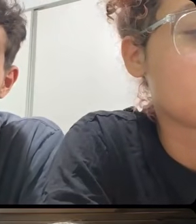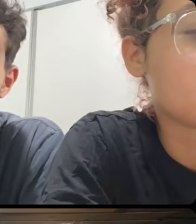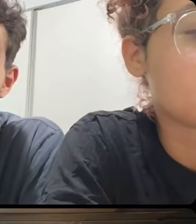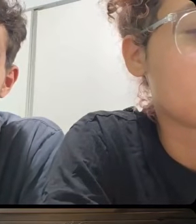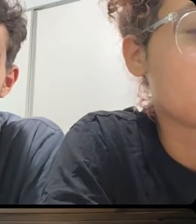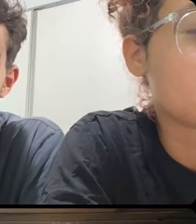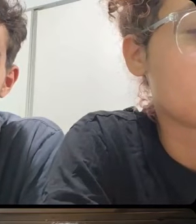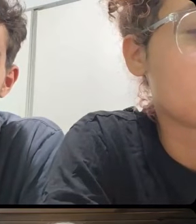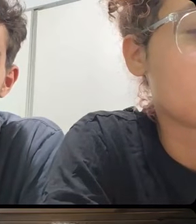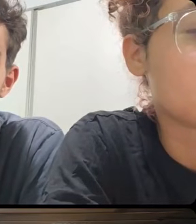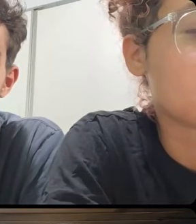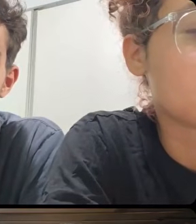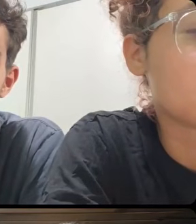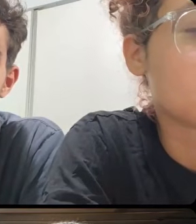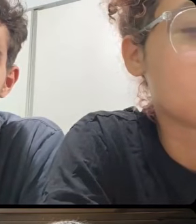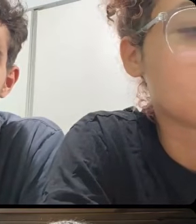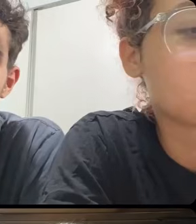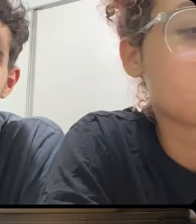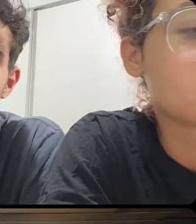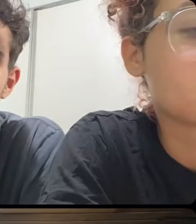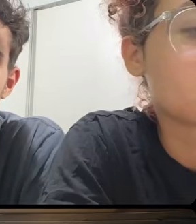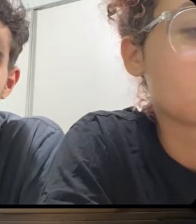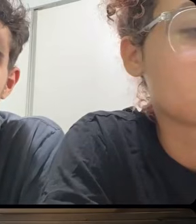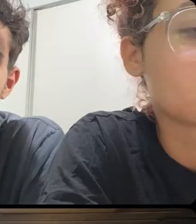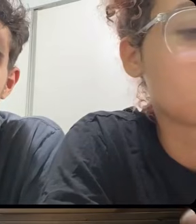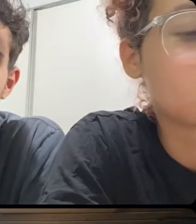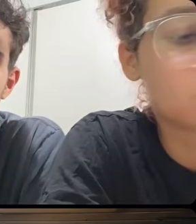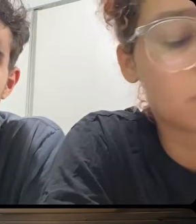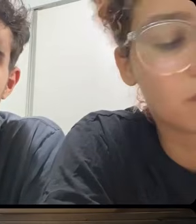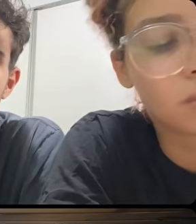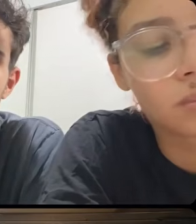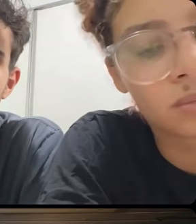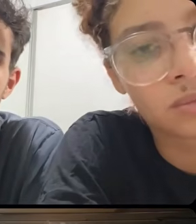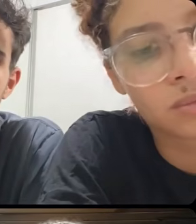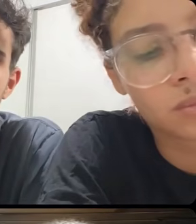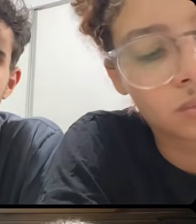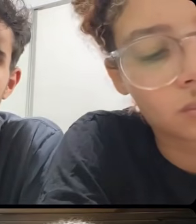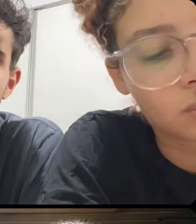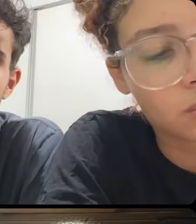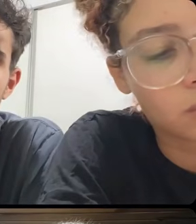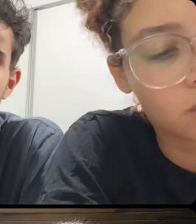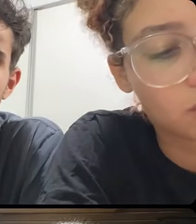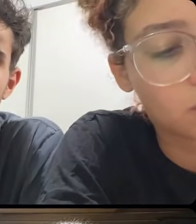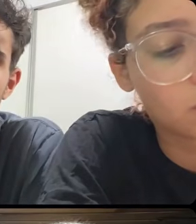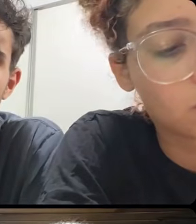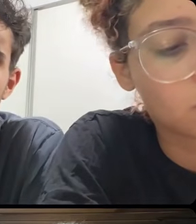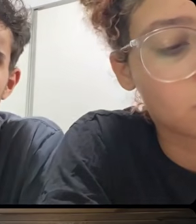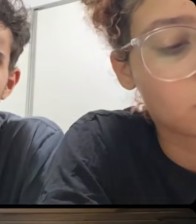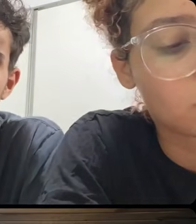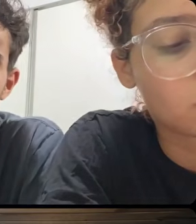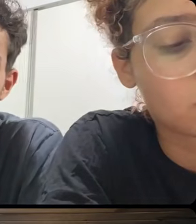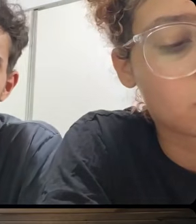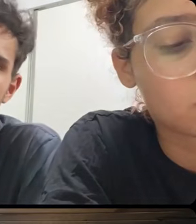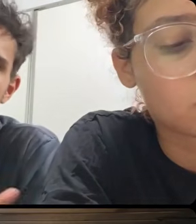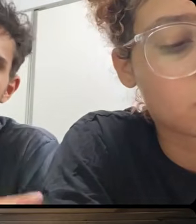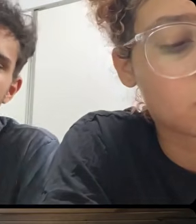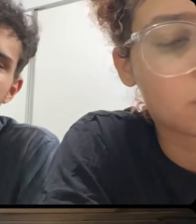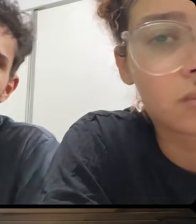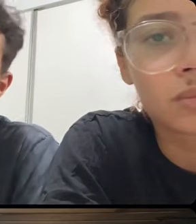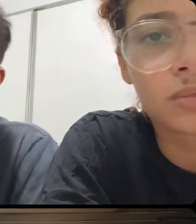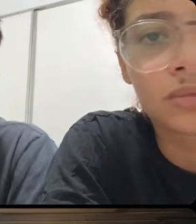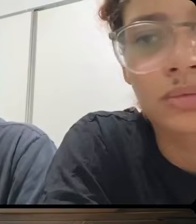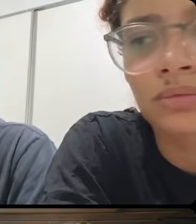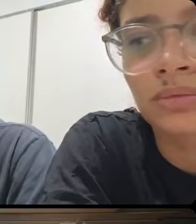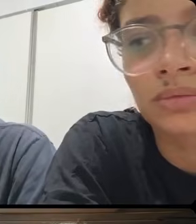né? Passe 5 anos, passe 10 anos, passe 20, 30 anos, olha, tudo que Deus fez em nossa vida, tudo